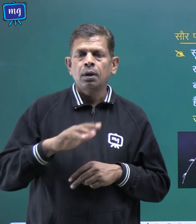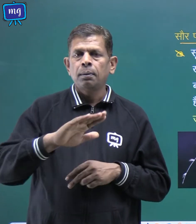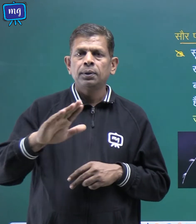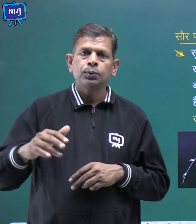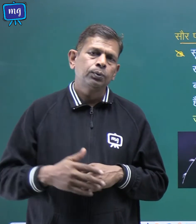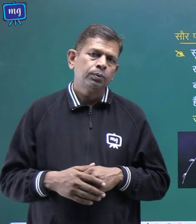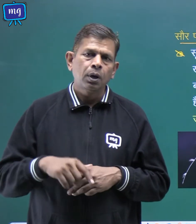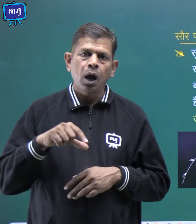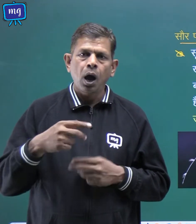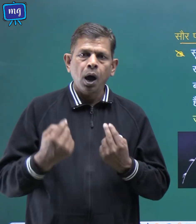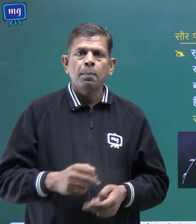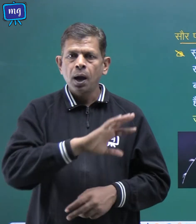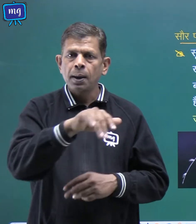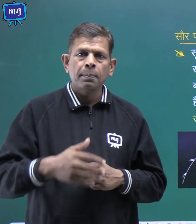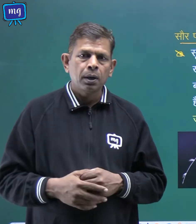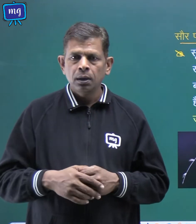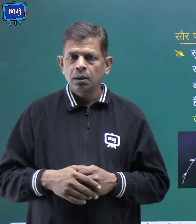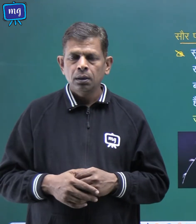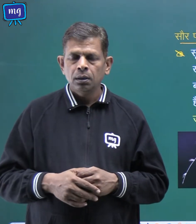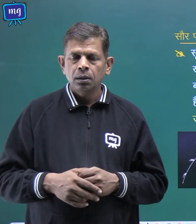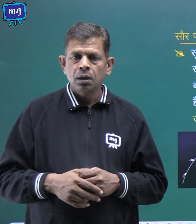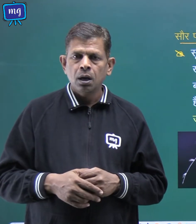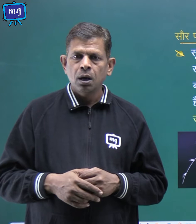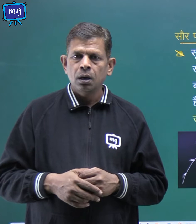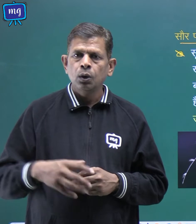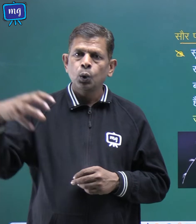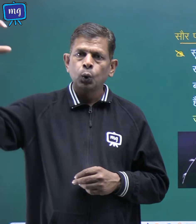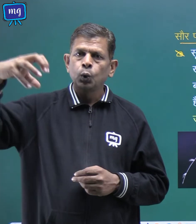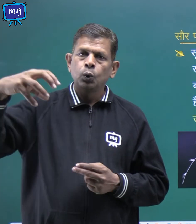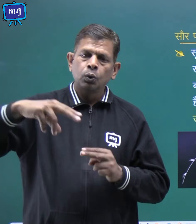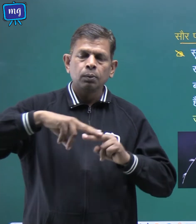बच्चों, अब हम सौर परिवार के बारे में पढ़ेंगे।